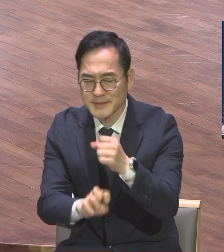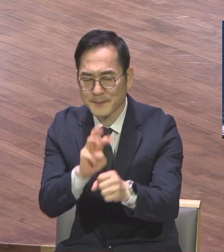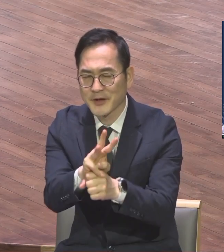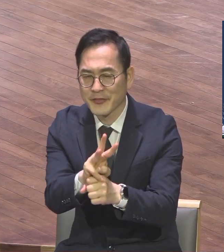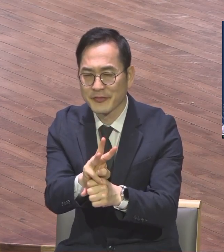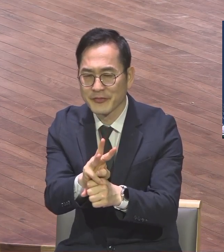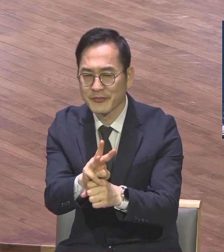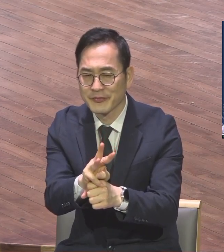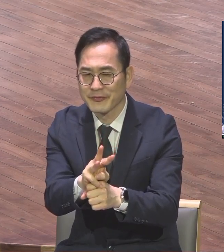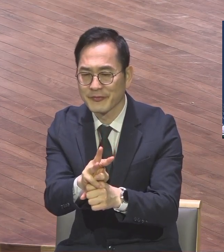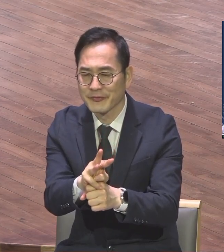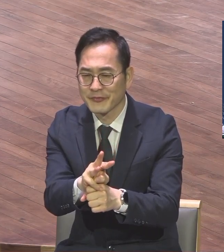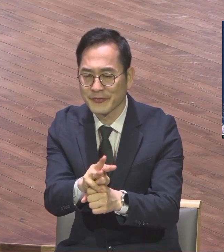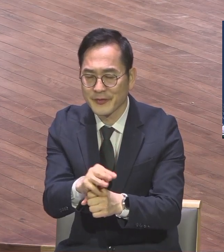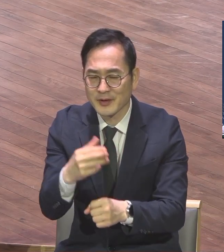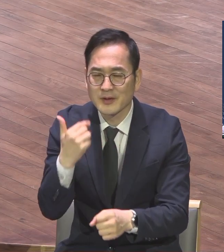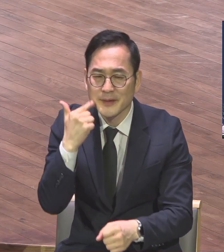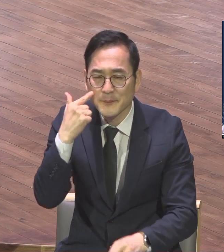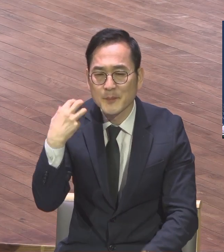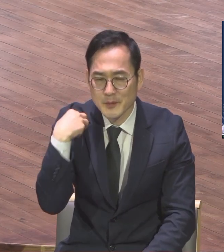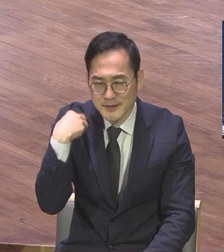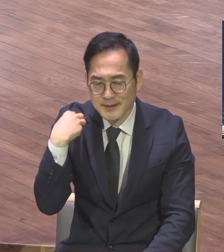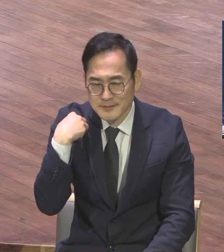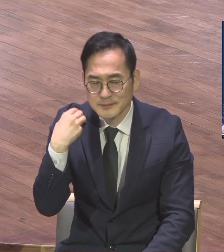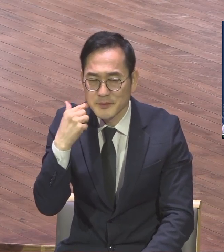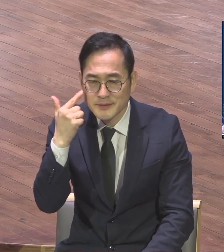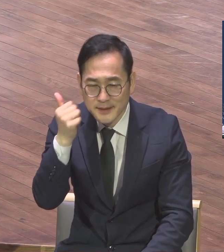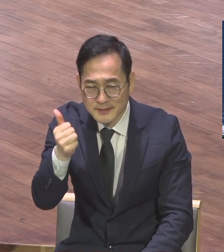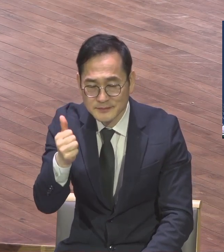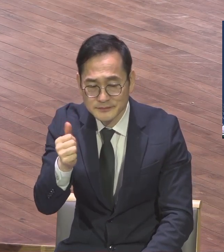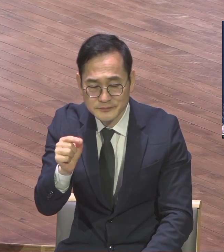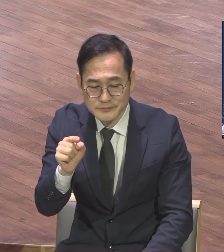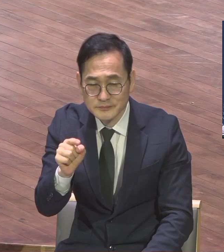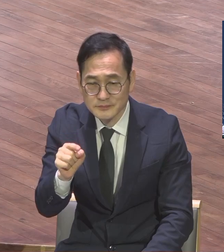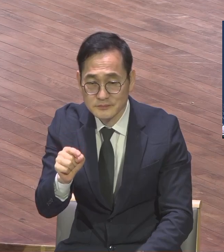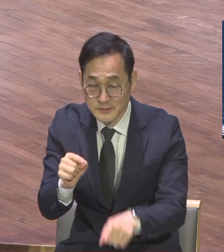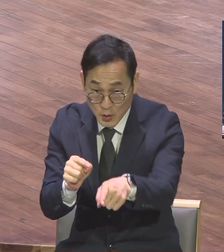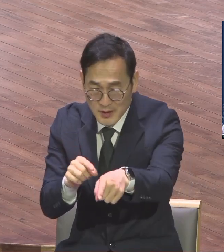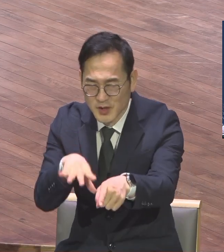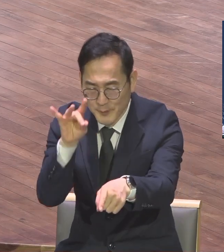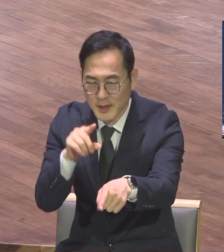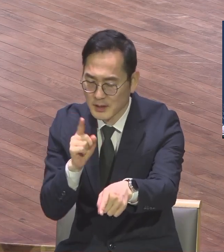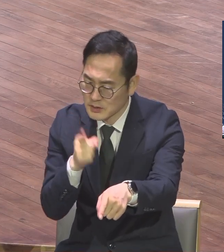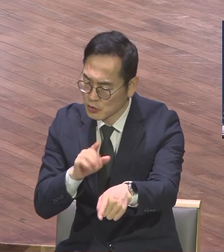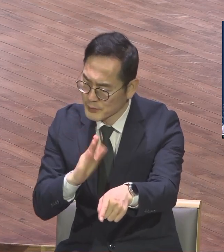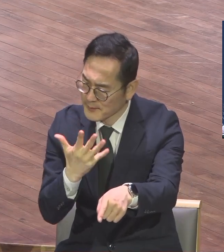가운데 제가 1989년도에 부임을 했는데